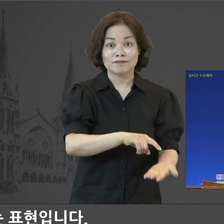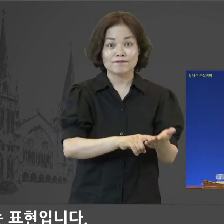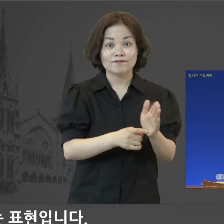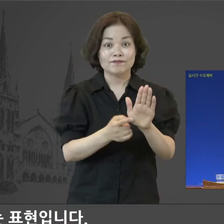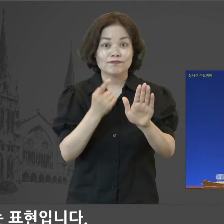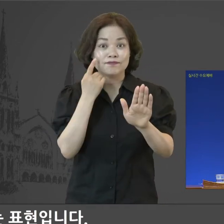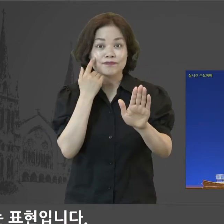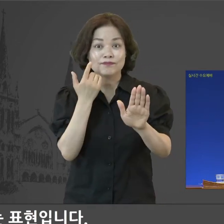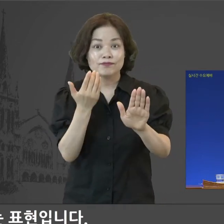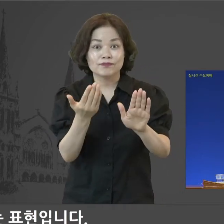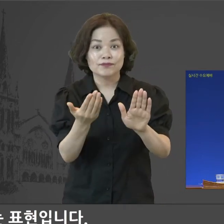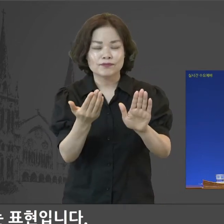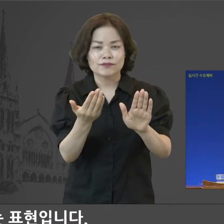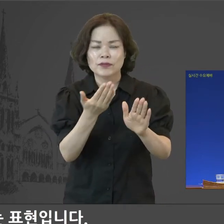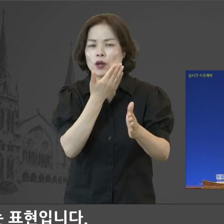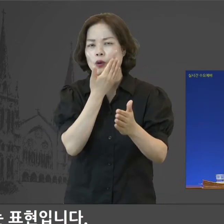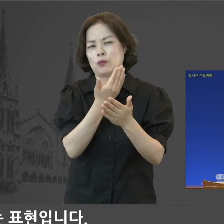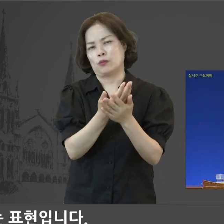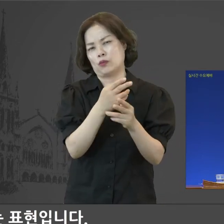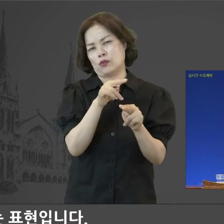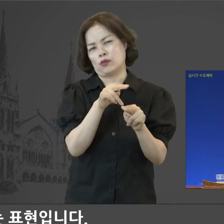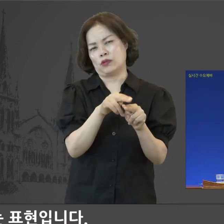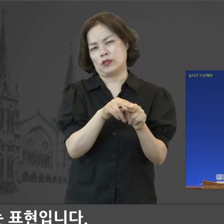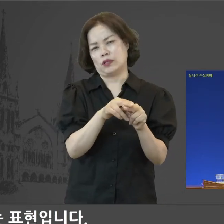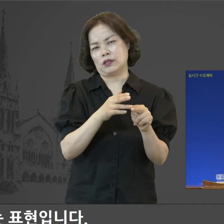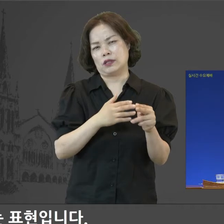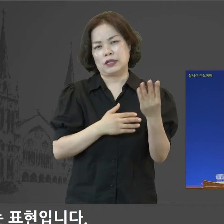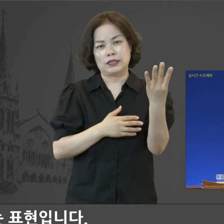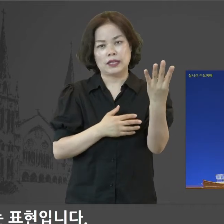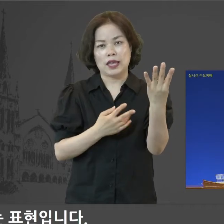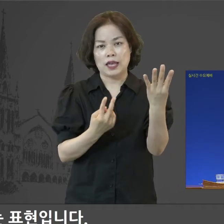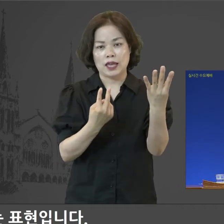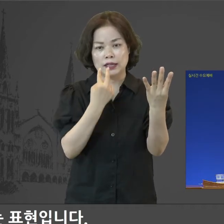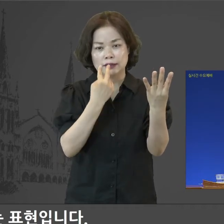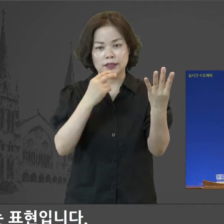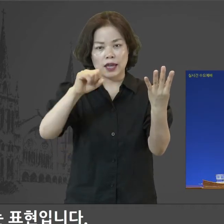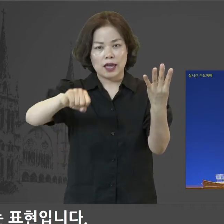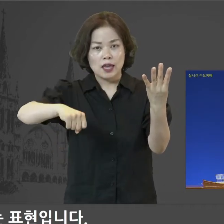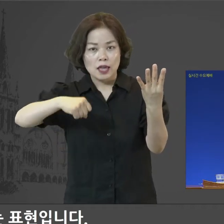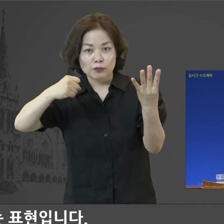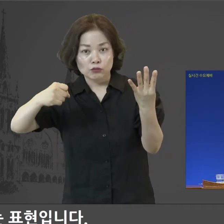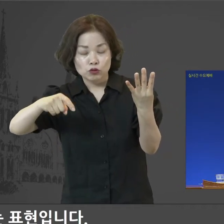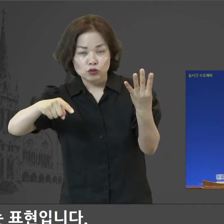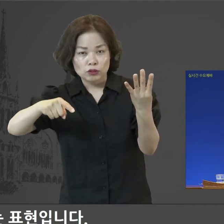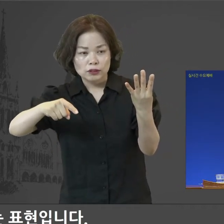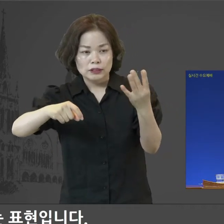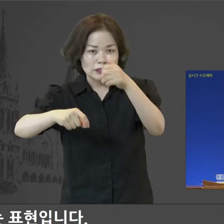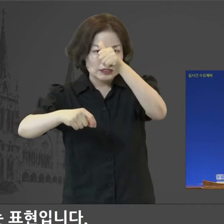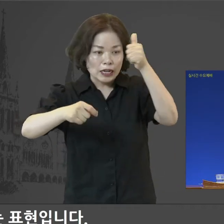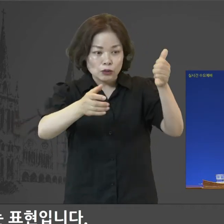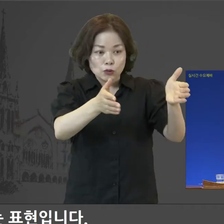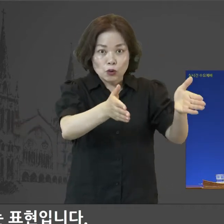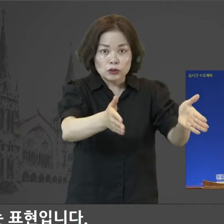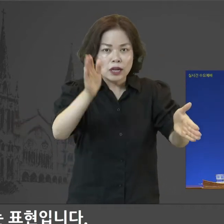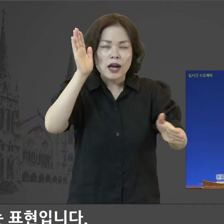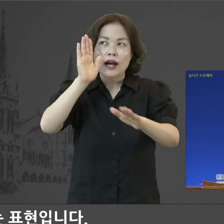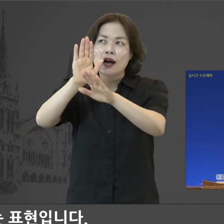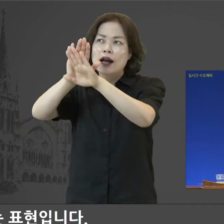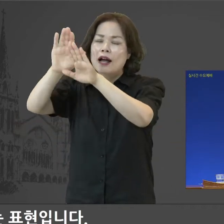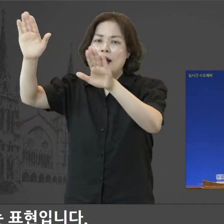합니까? 보좌와 내 생물과 장로들 사이, 즉